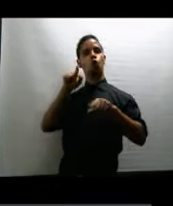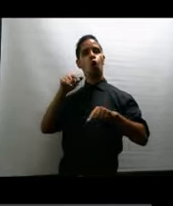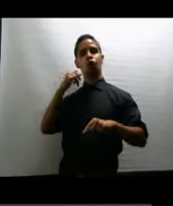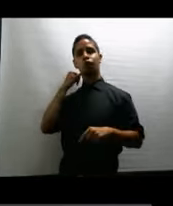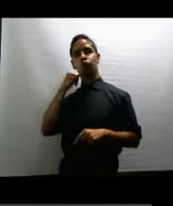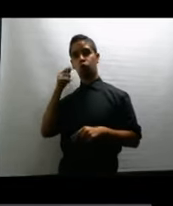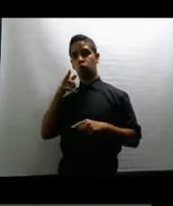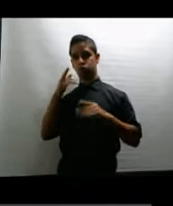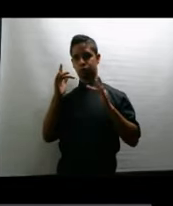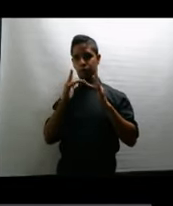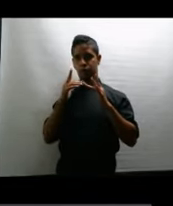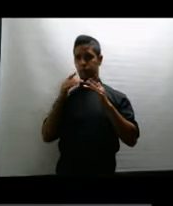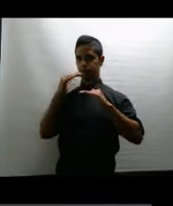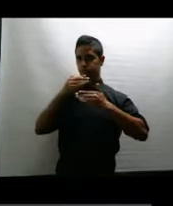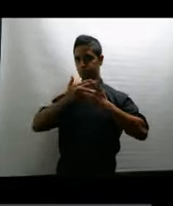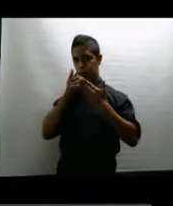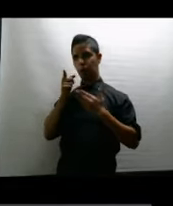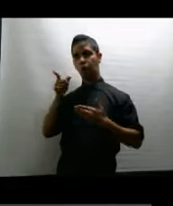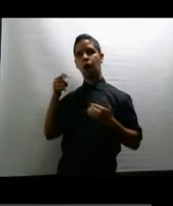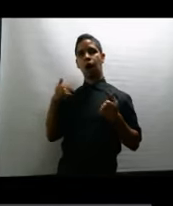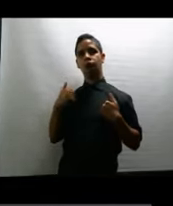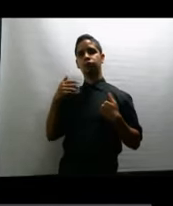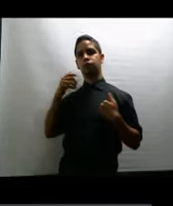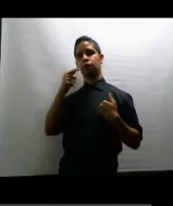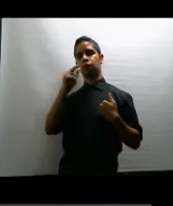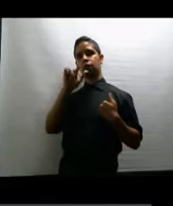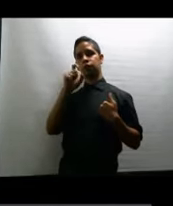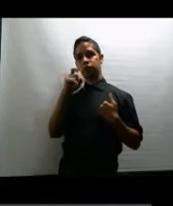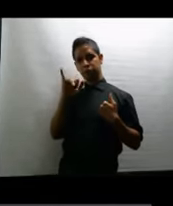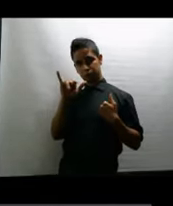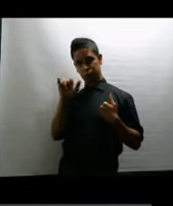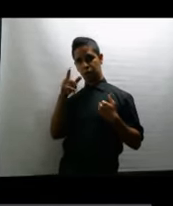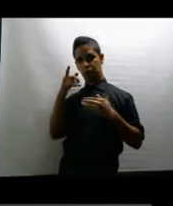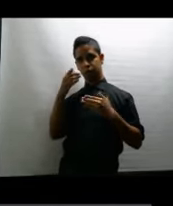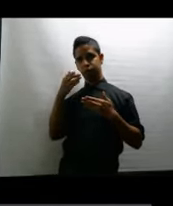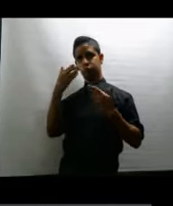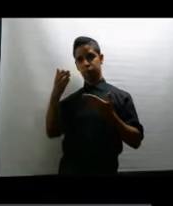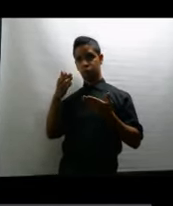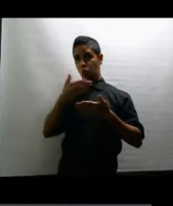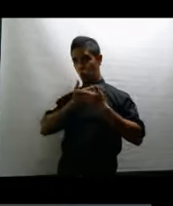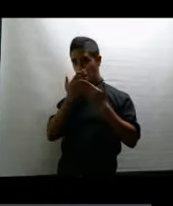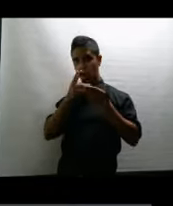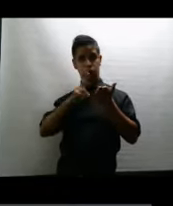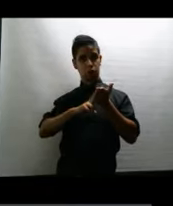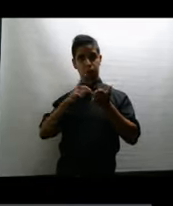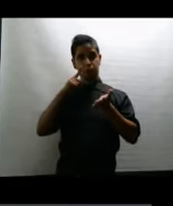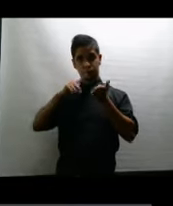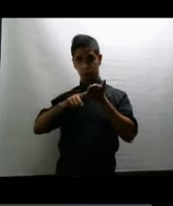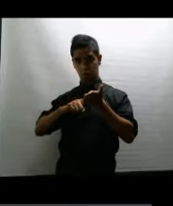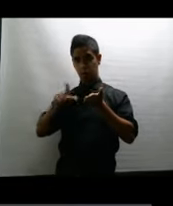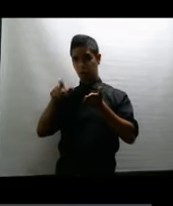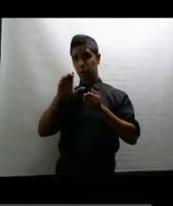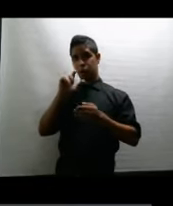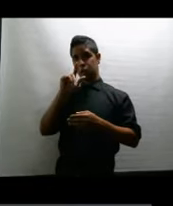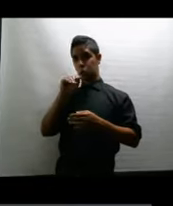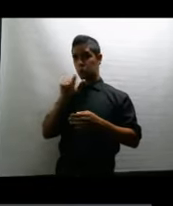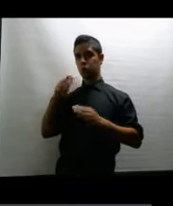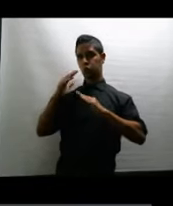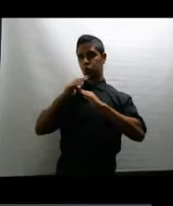te llevas gratis el Galaxy Express 3, sin contrato ni verificación de crédito, y en la mejor red en Puerto